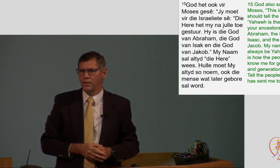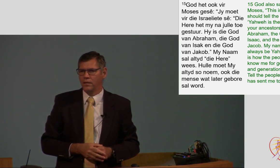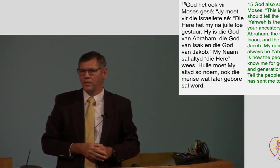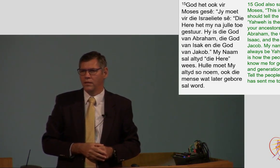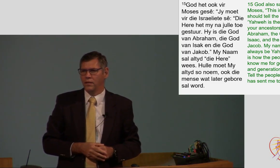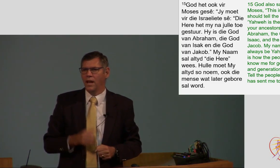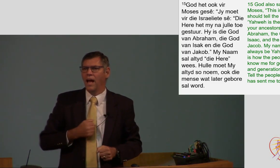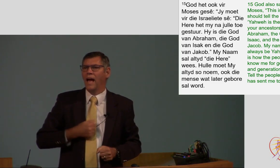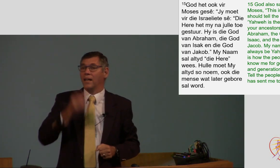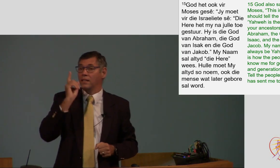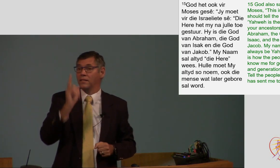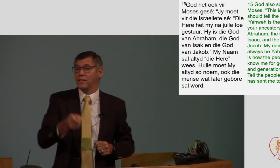Ek is